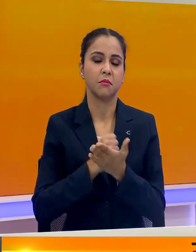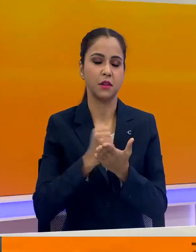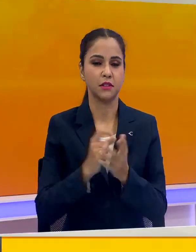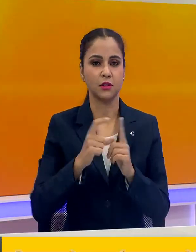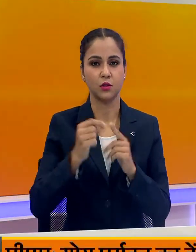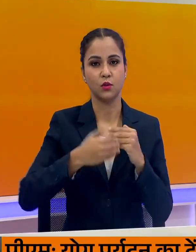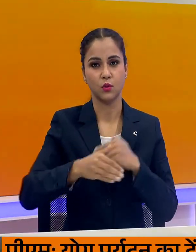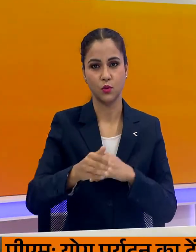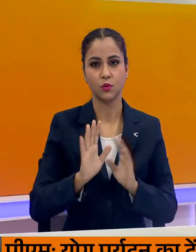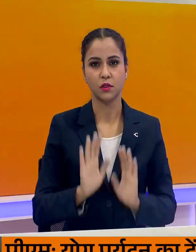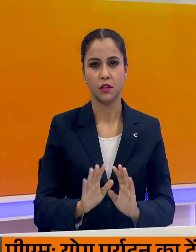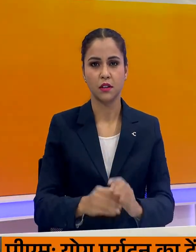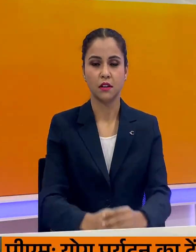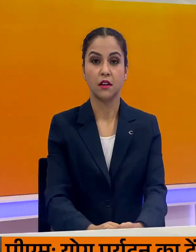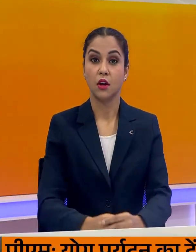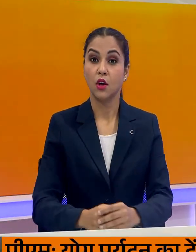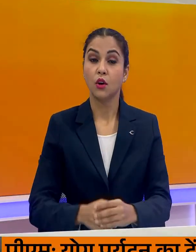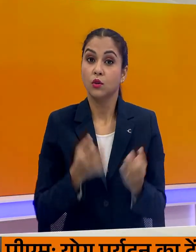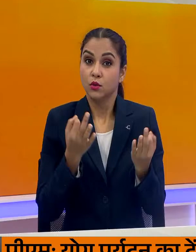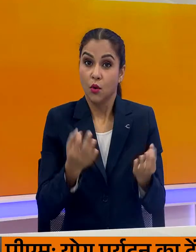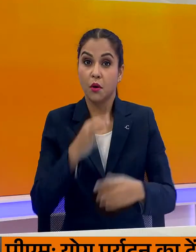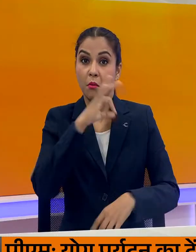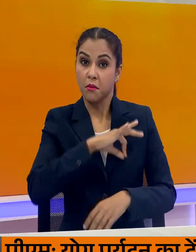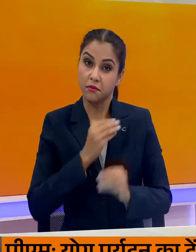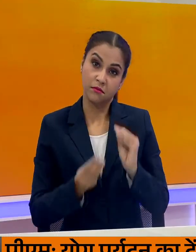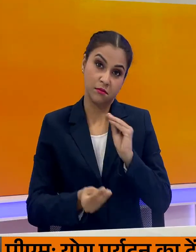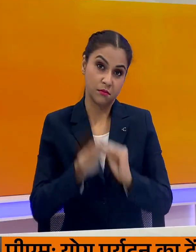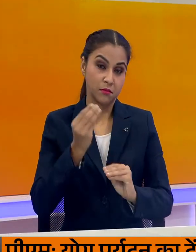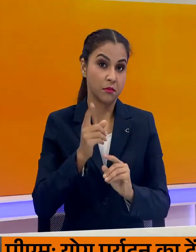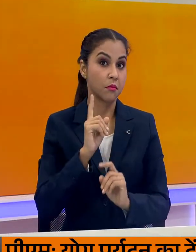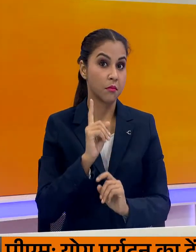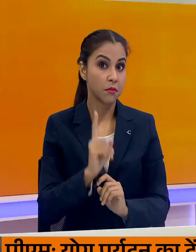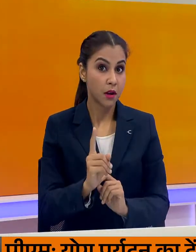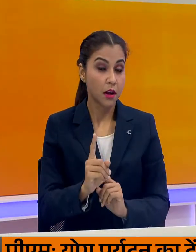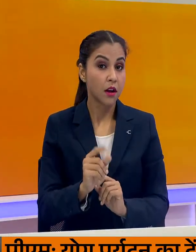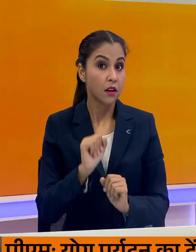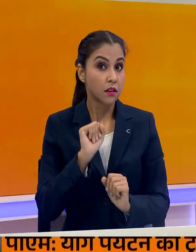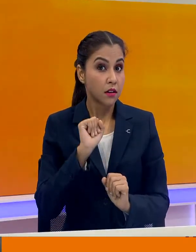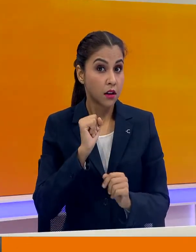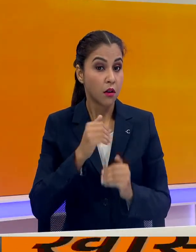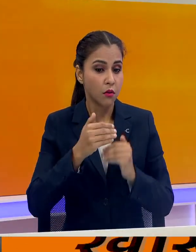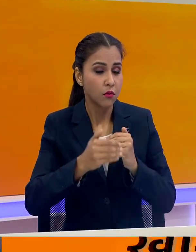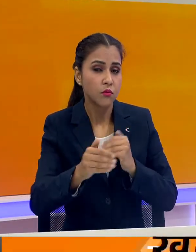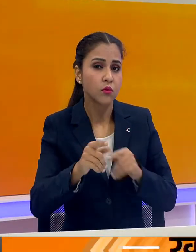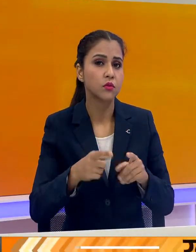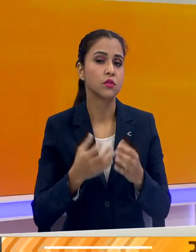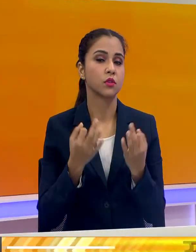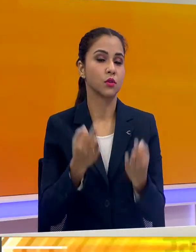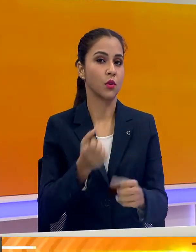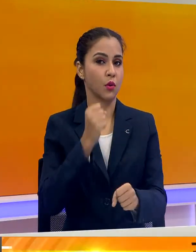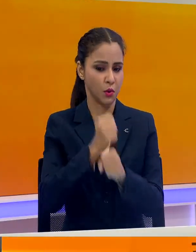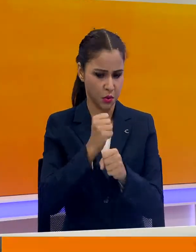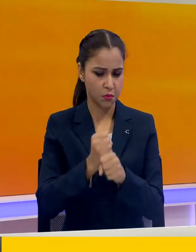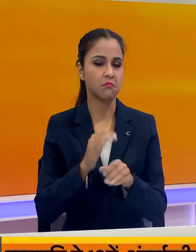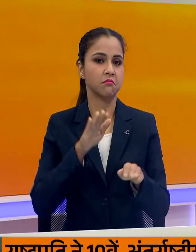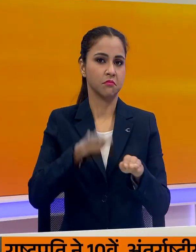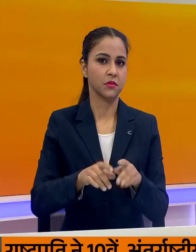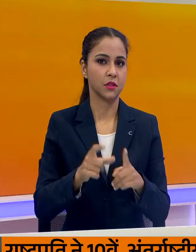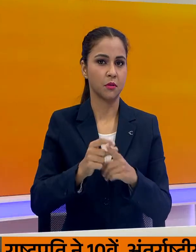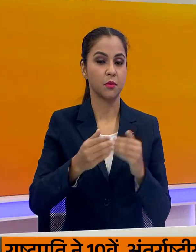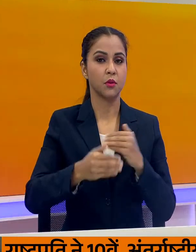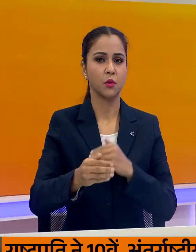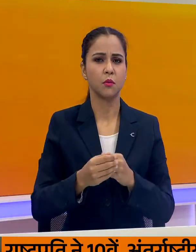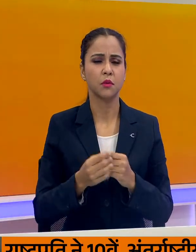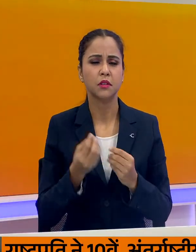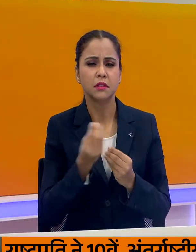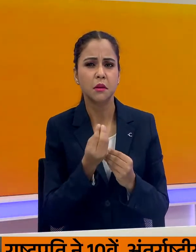योगा। योगा के बेनिफिट्स तो बहुत है, लेकिन उसकी जो रीच है उसको आगे बढ़ाने के लिए सरकार भी अपने कदम उठा रही है, लेकिन